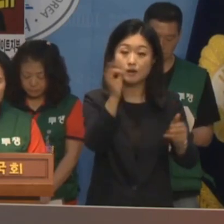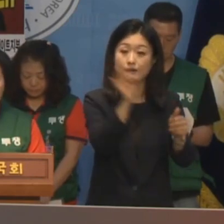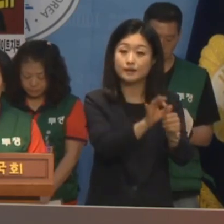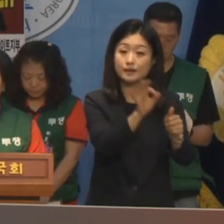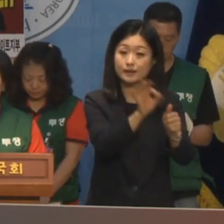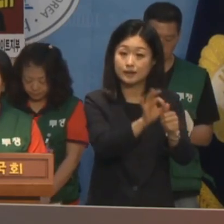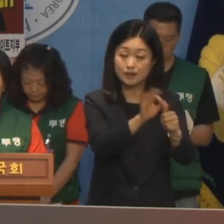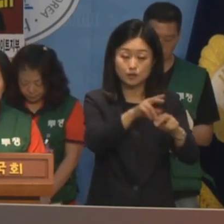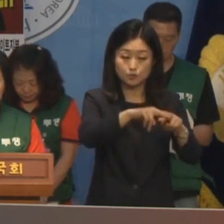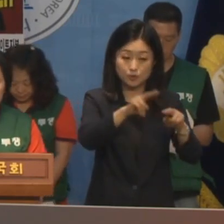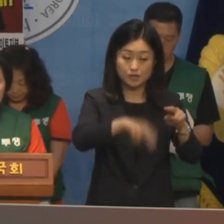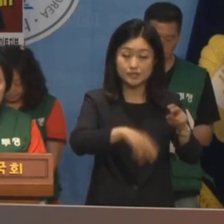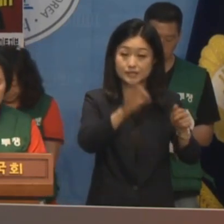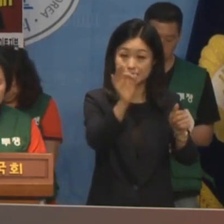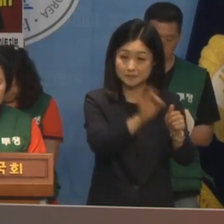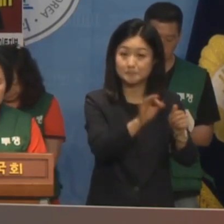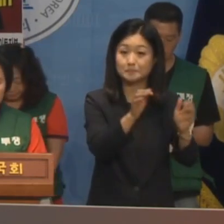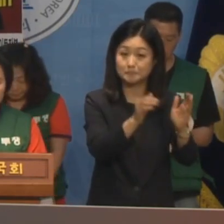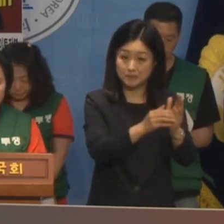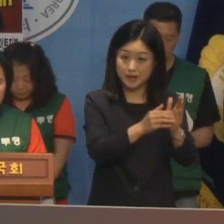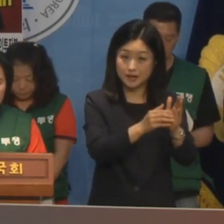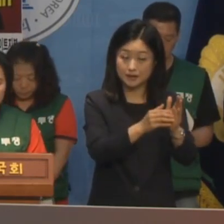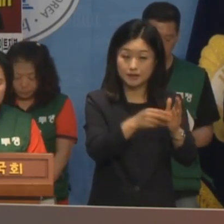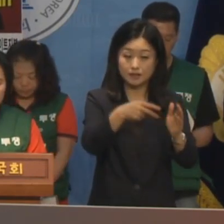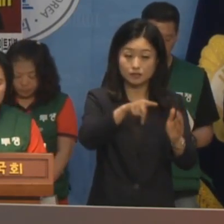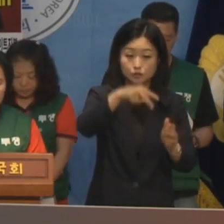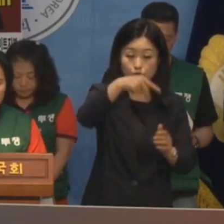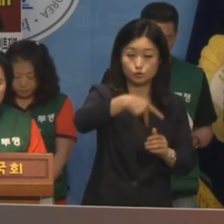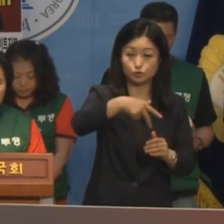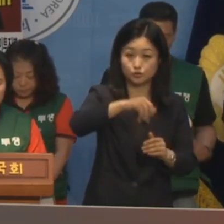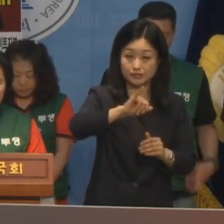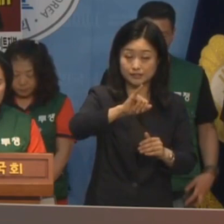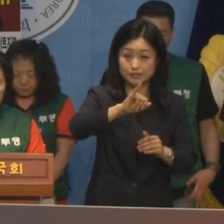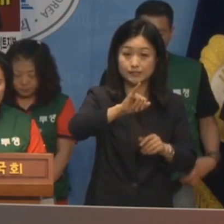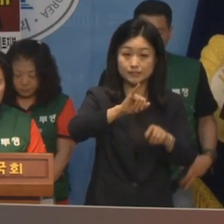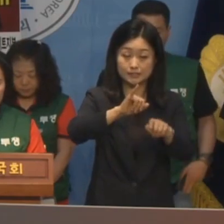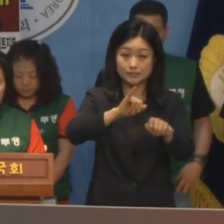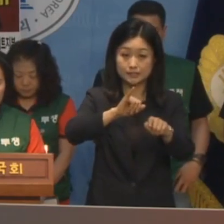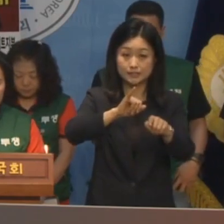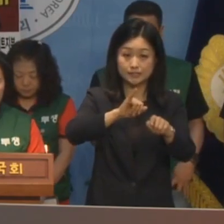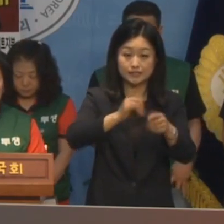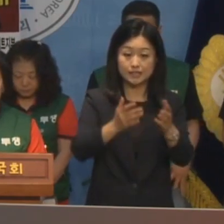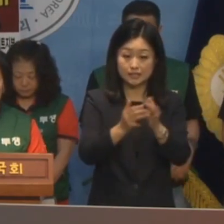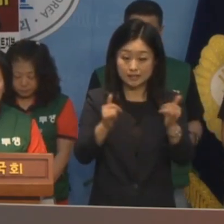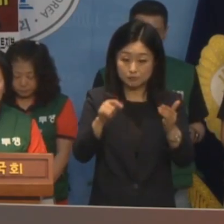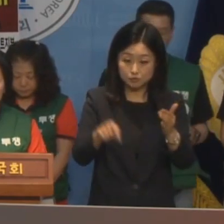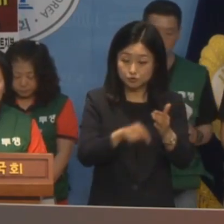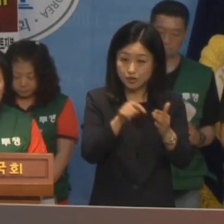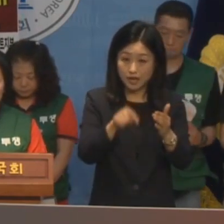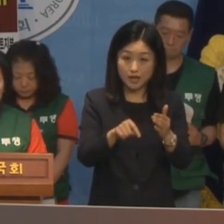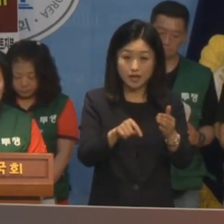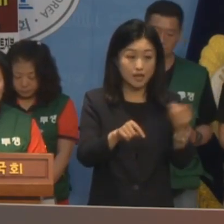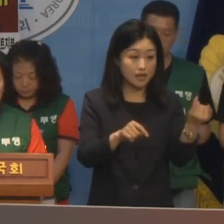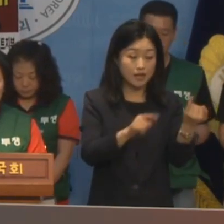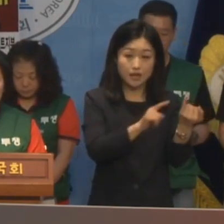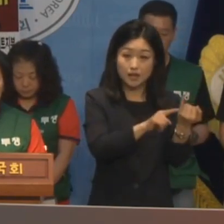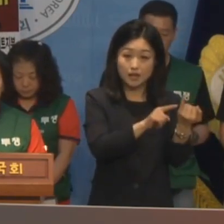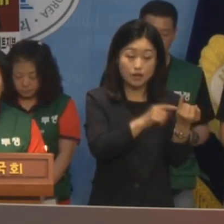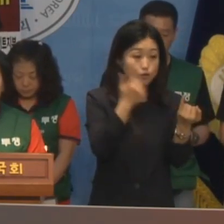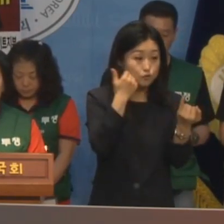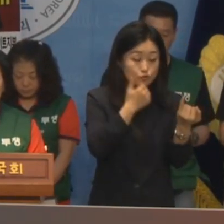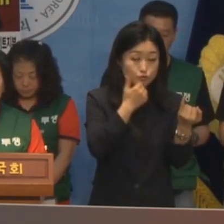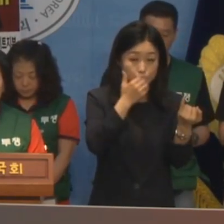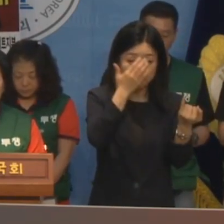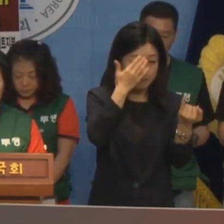지급하고 퇴직금도 지급했다. 서수지 영업소에서 근무하는 우리 조합원들 중 그 누구도 김땡희를